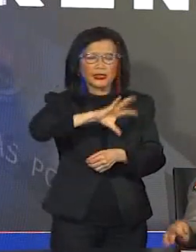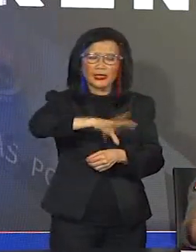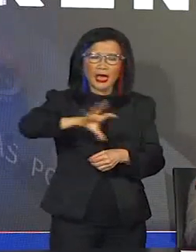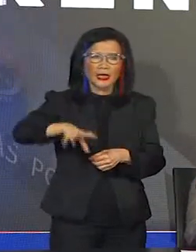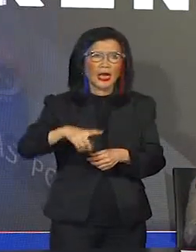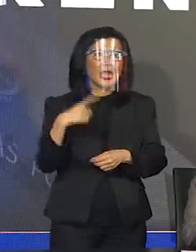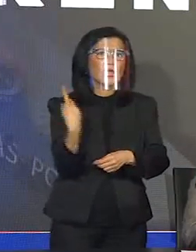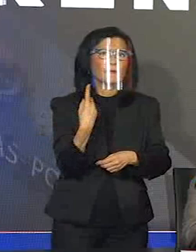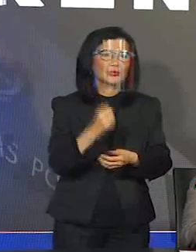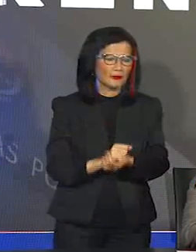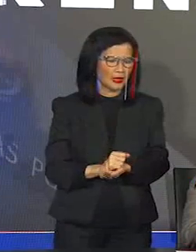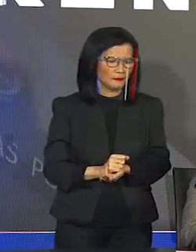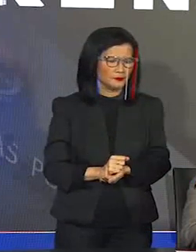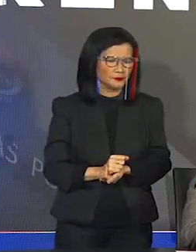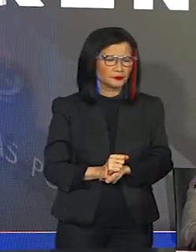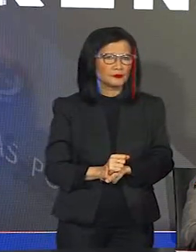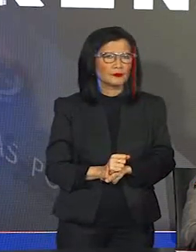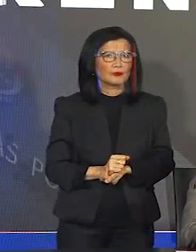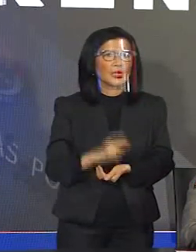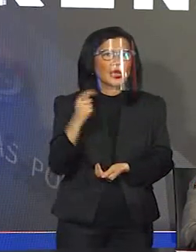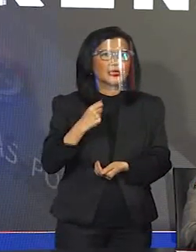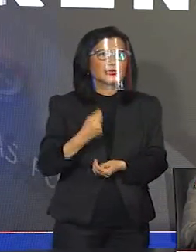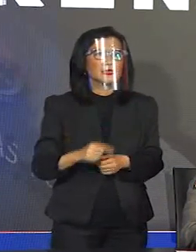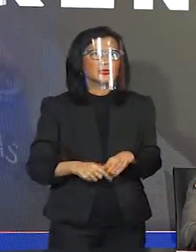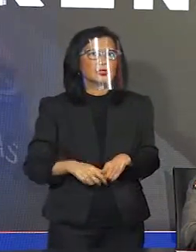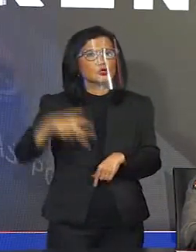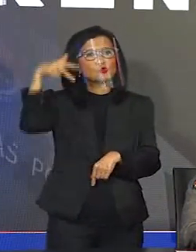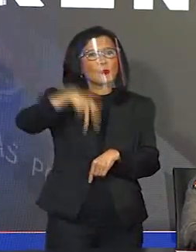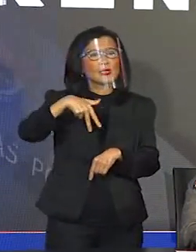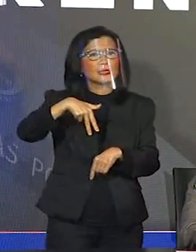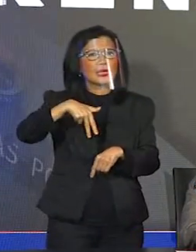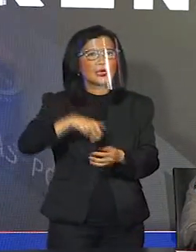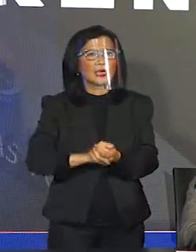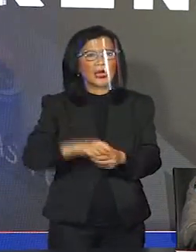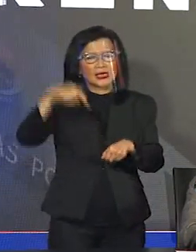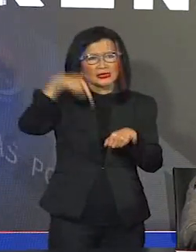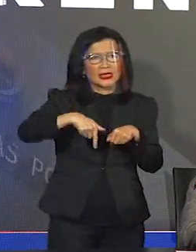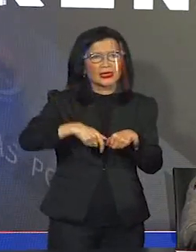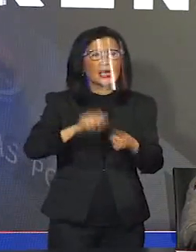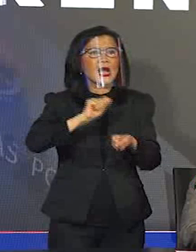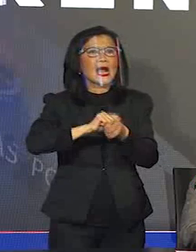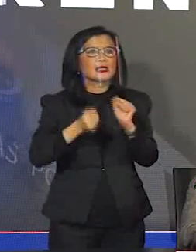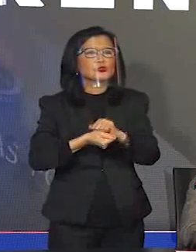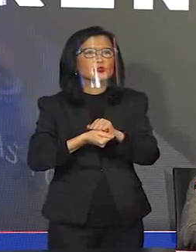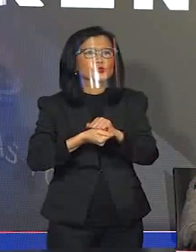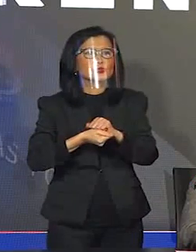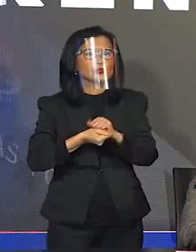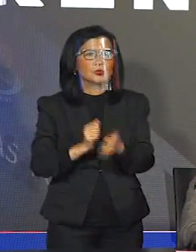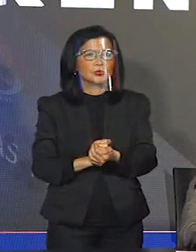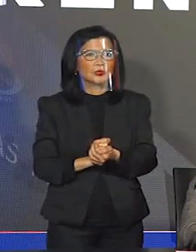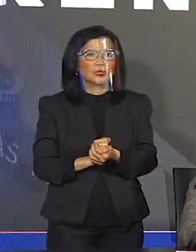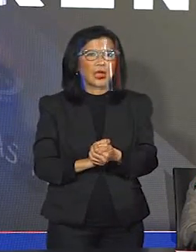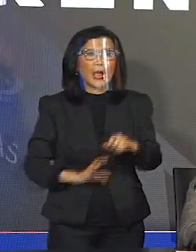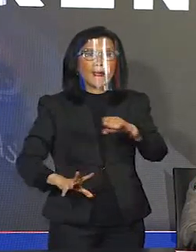Yang pertama adalah di Polda Sumsel tentang kasus turas